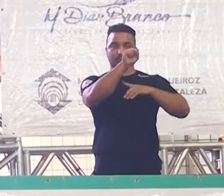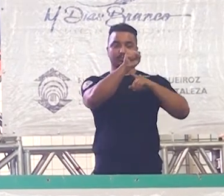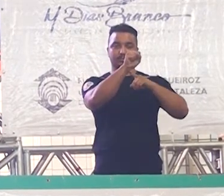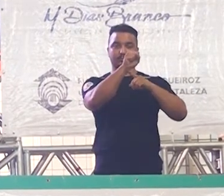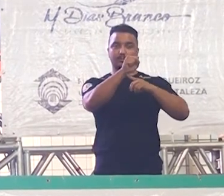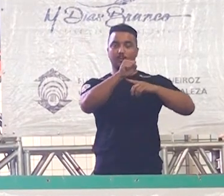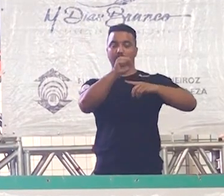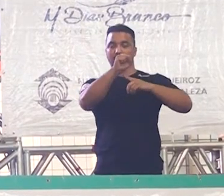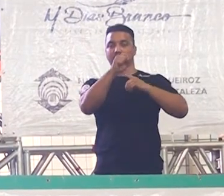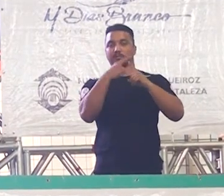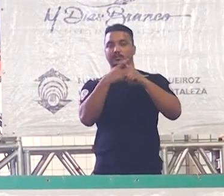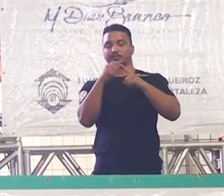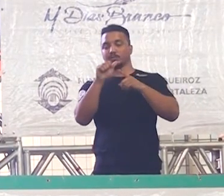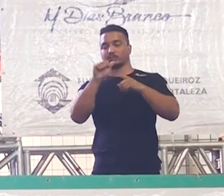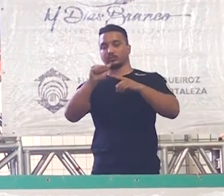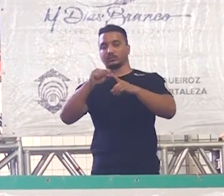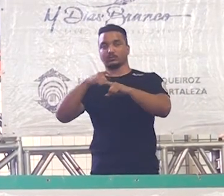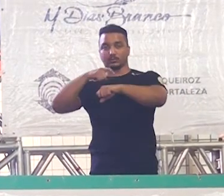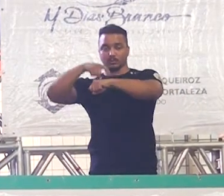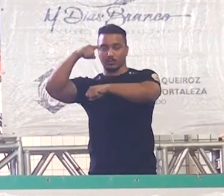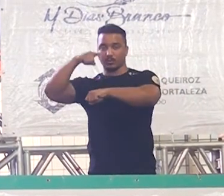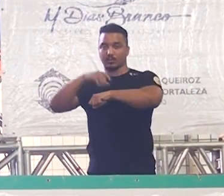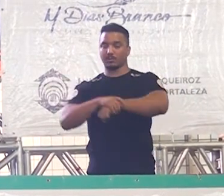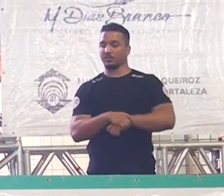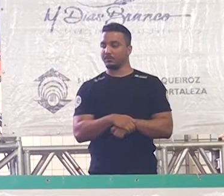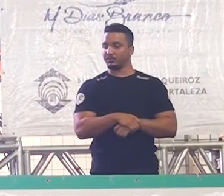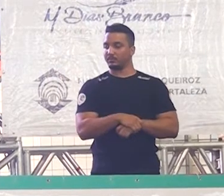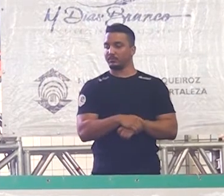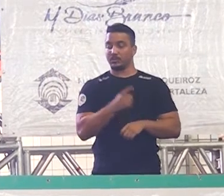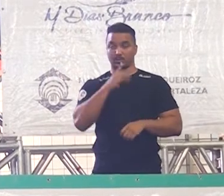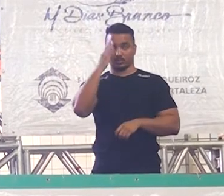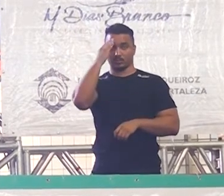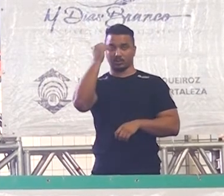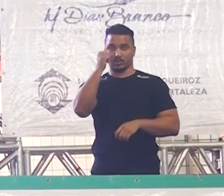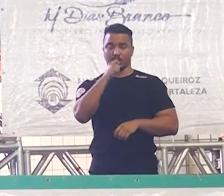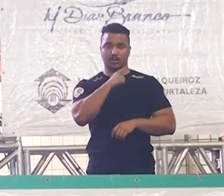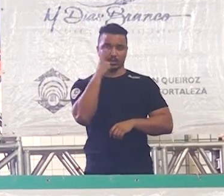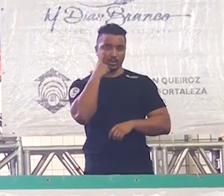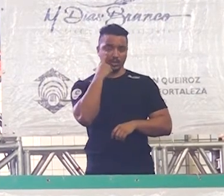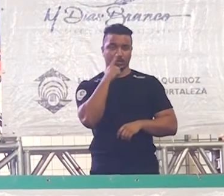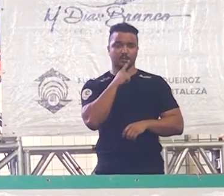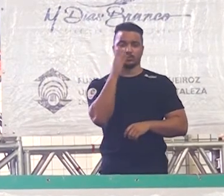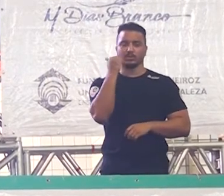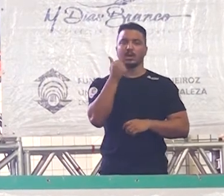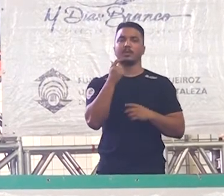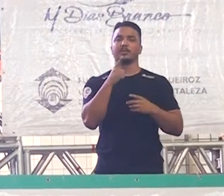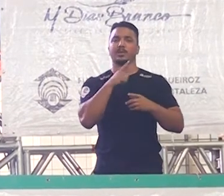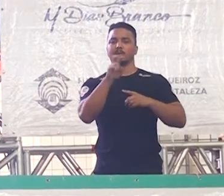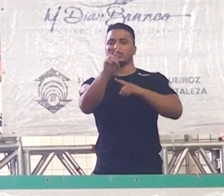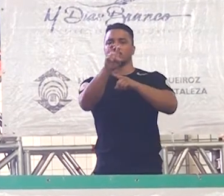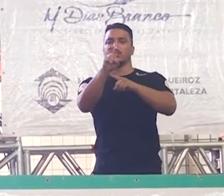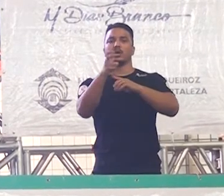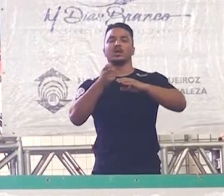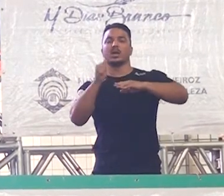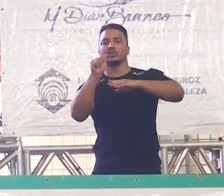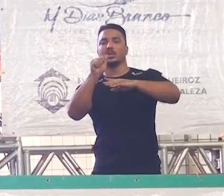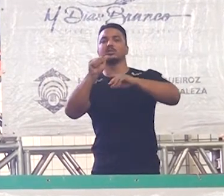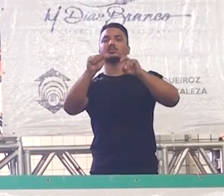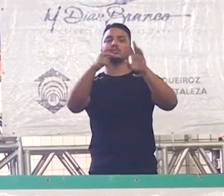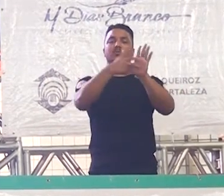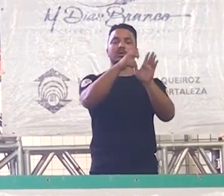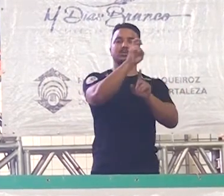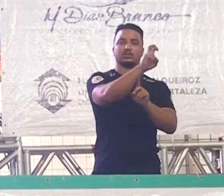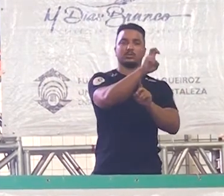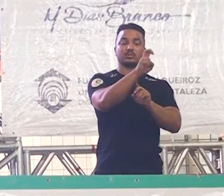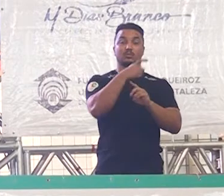tempo. Eu sei que ele freia 5. Eu sei que é a aceleração dele, né? 5. Eu quero saber qual foi a distância